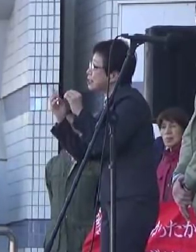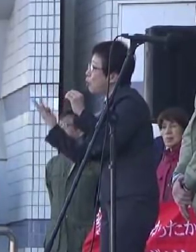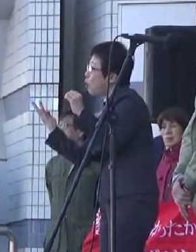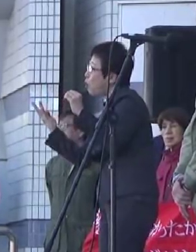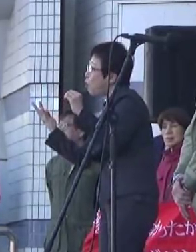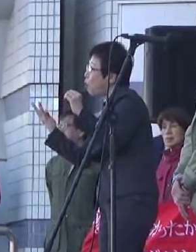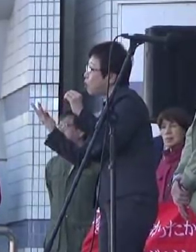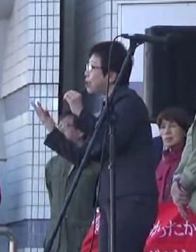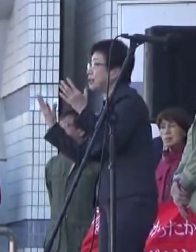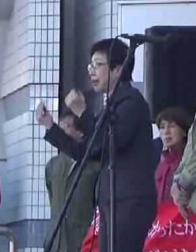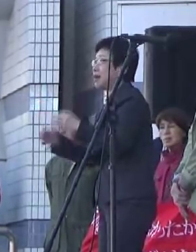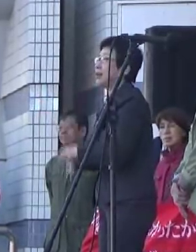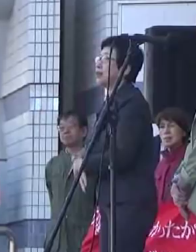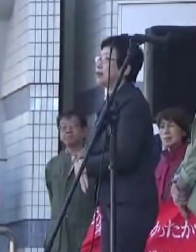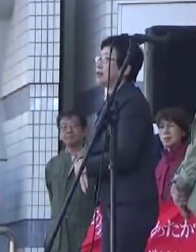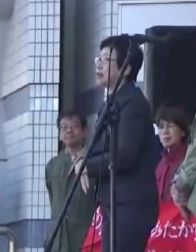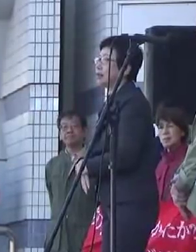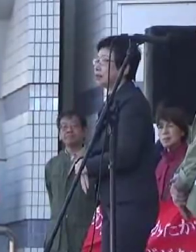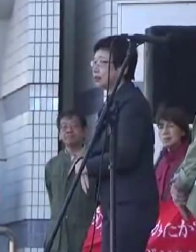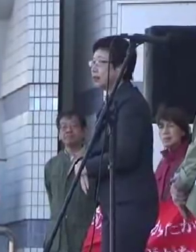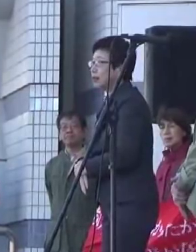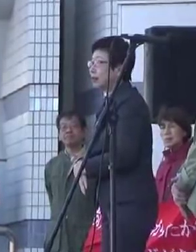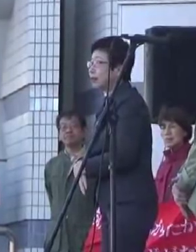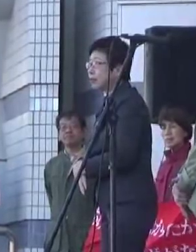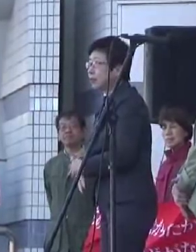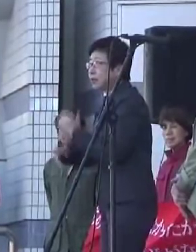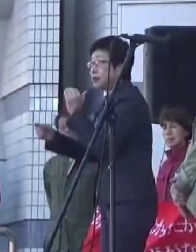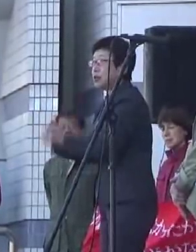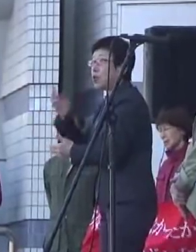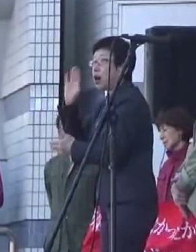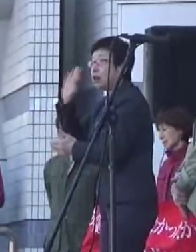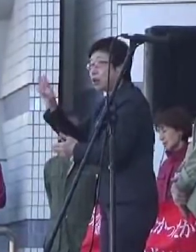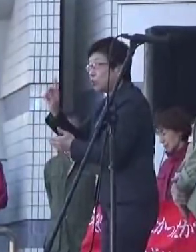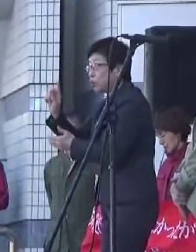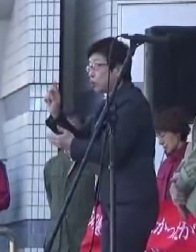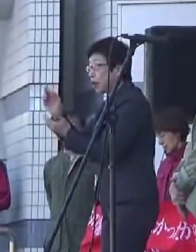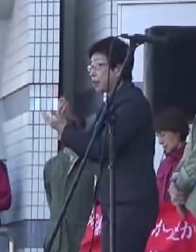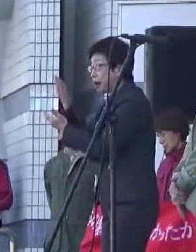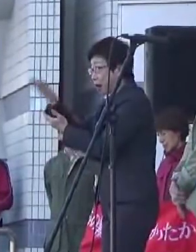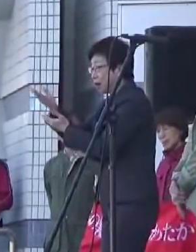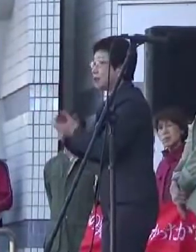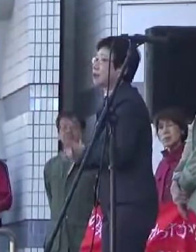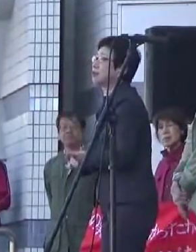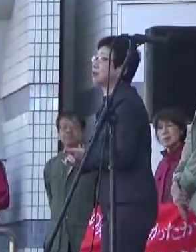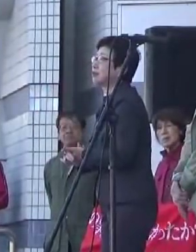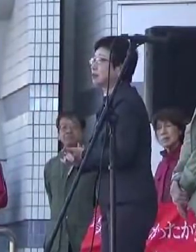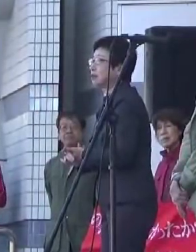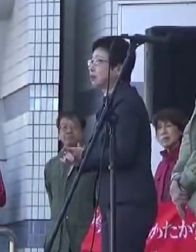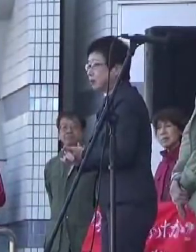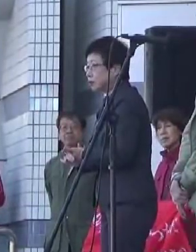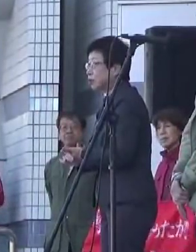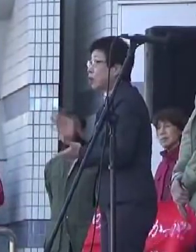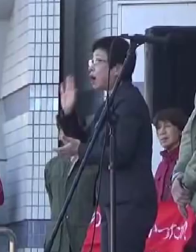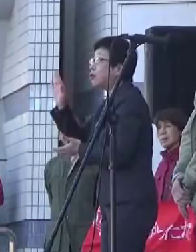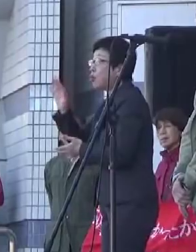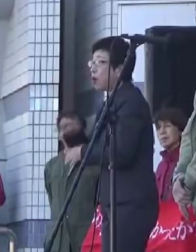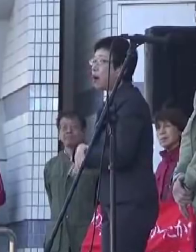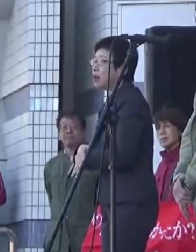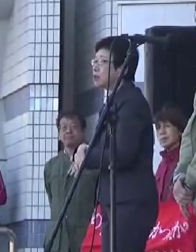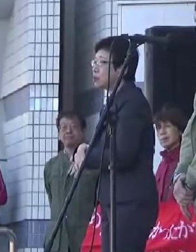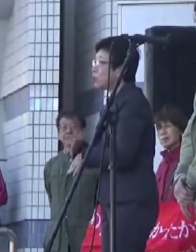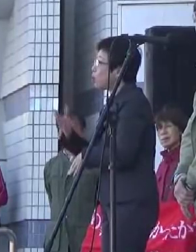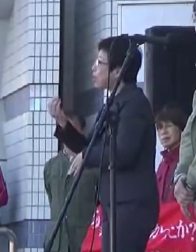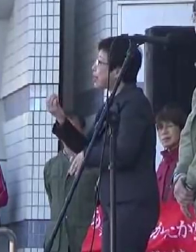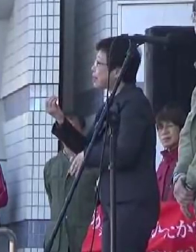0.114 でした。で事故の後に何があったかと申しますと、事故の後は